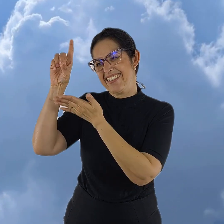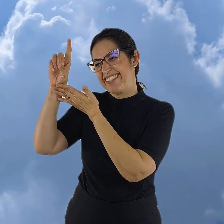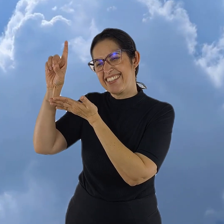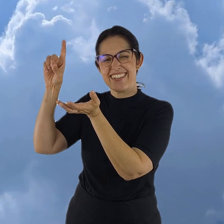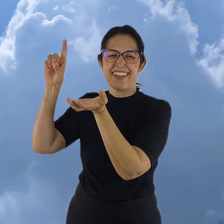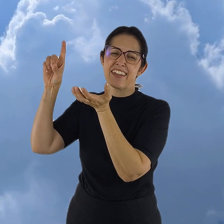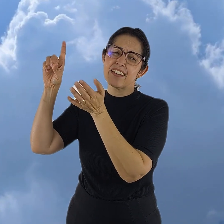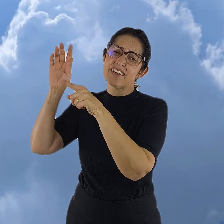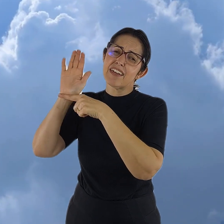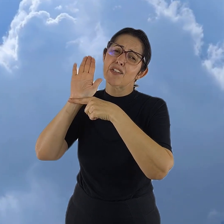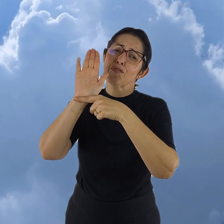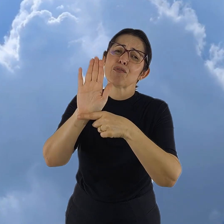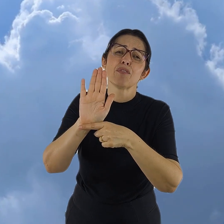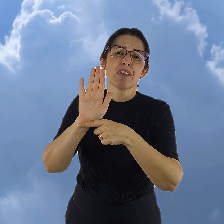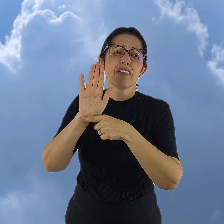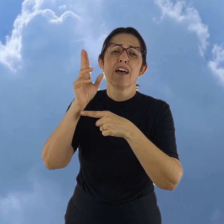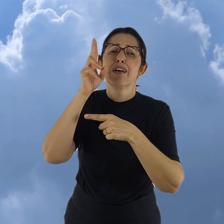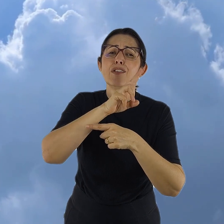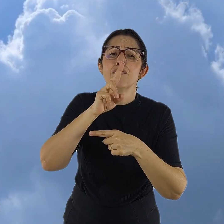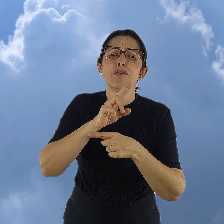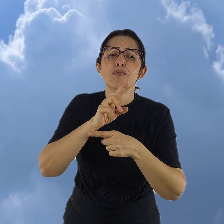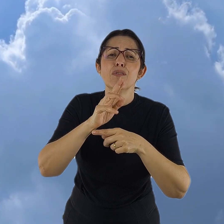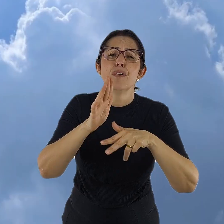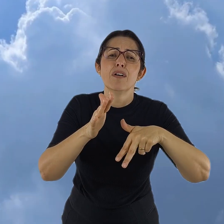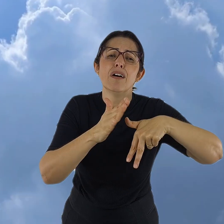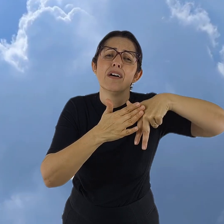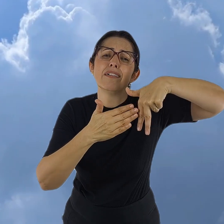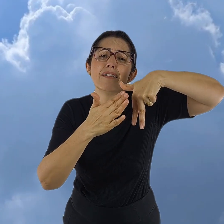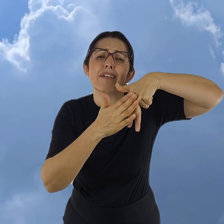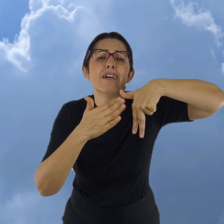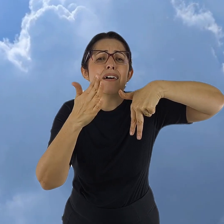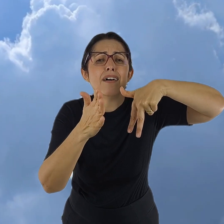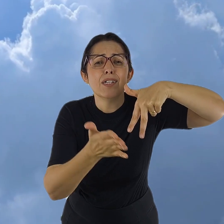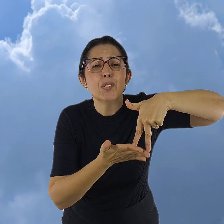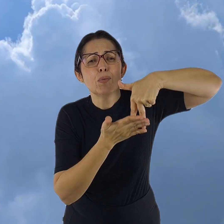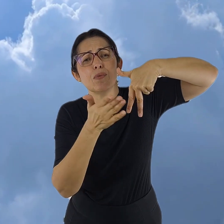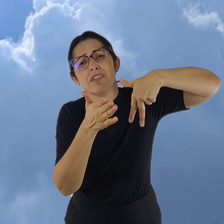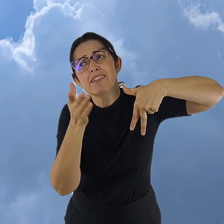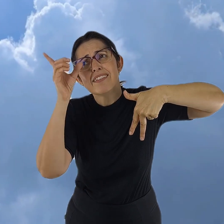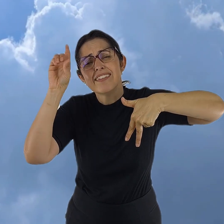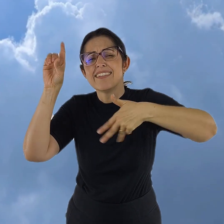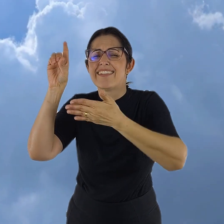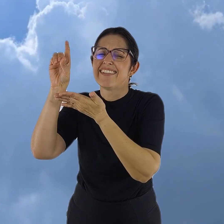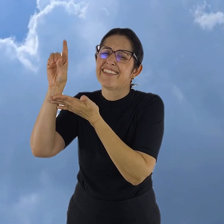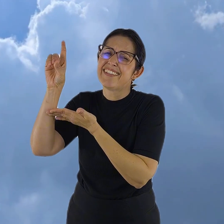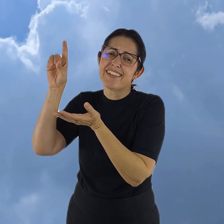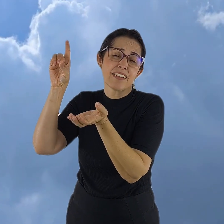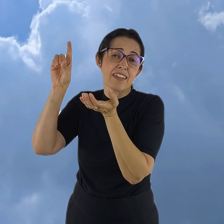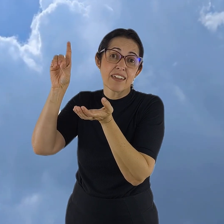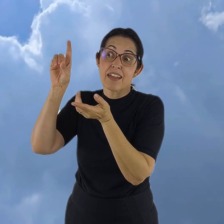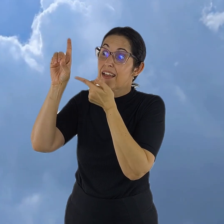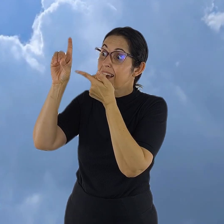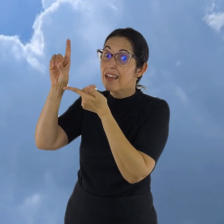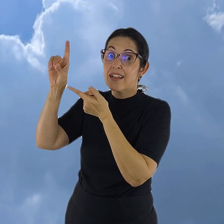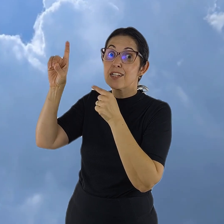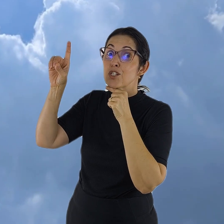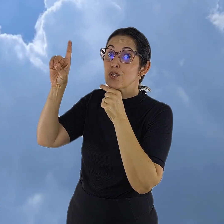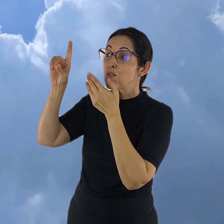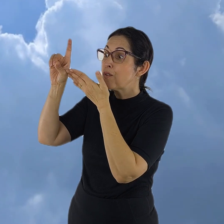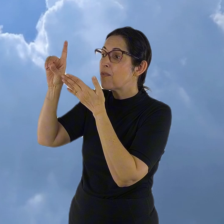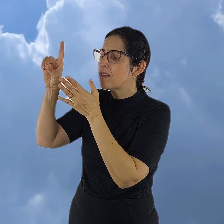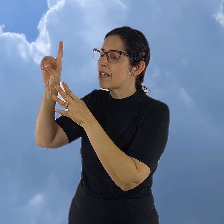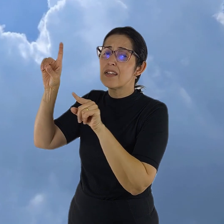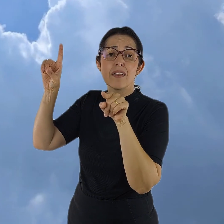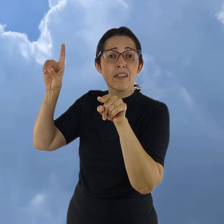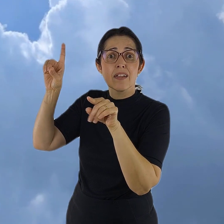te ajudar, te socorrer, te levantar, te carregar, te perdoar, te restaurar. Não há dúvidas do amor